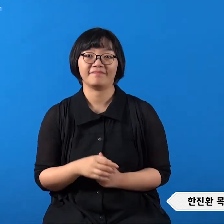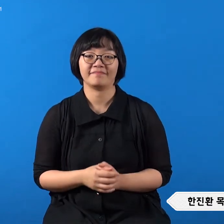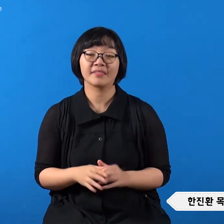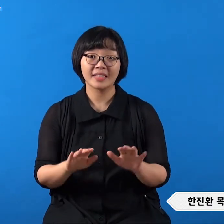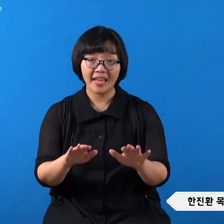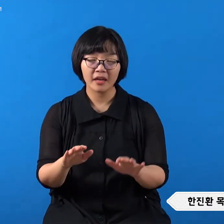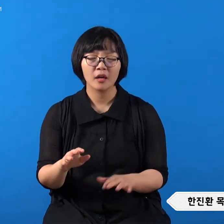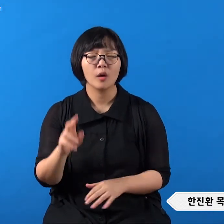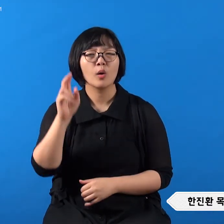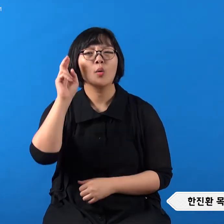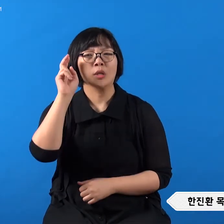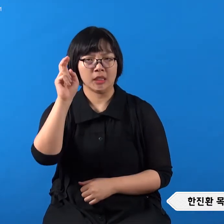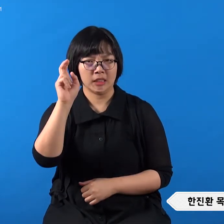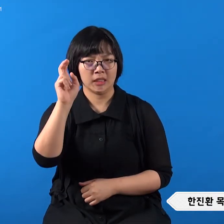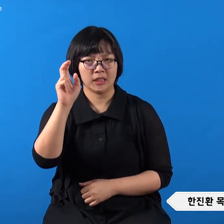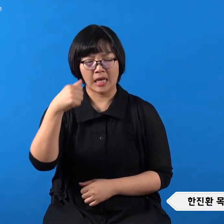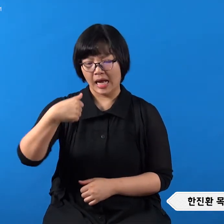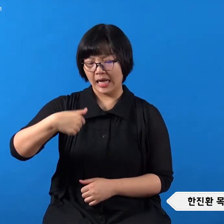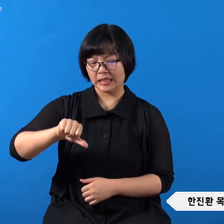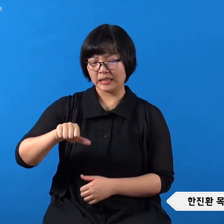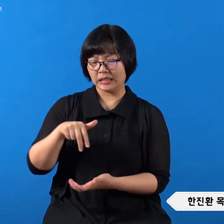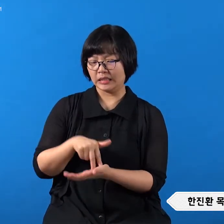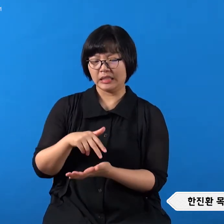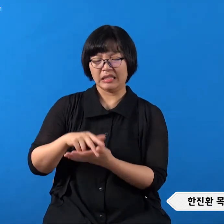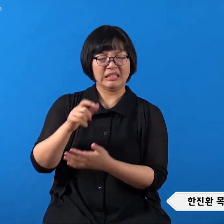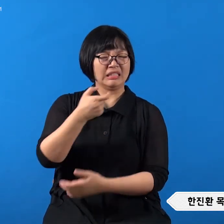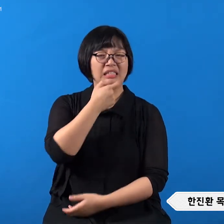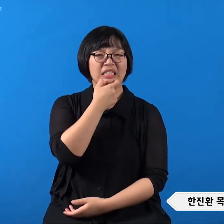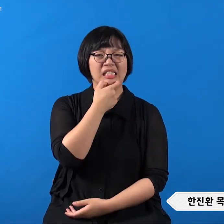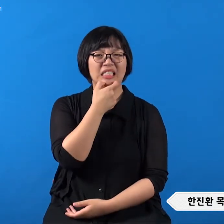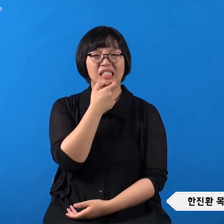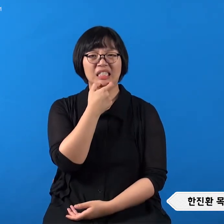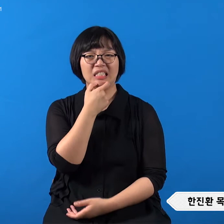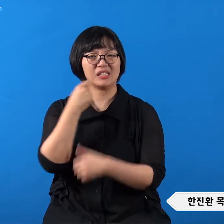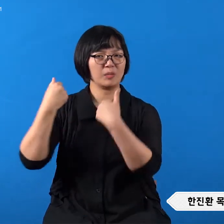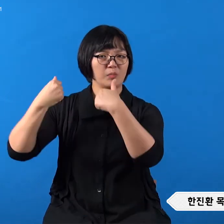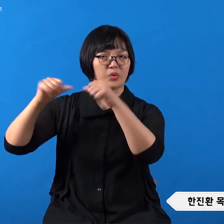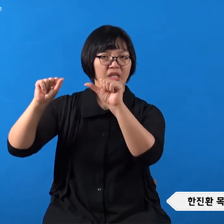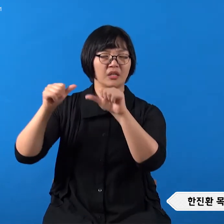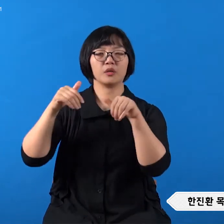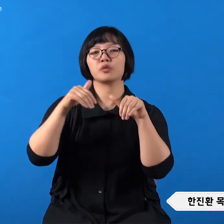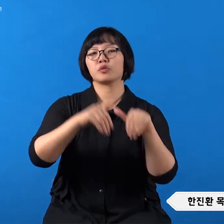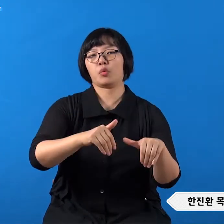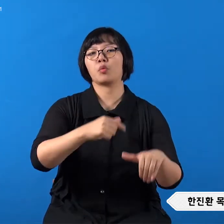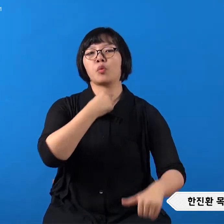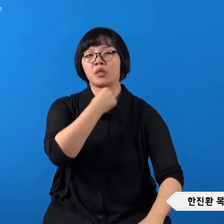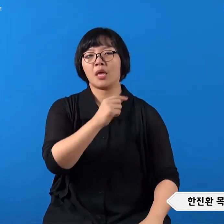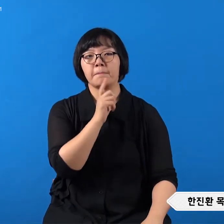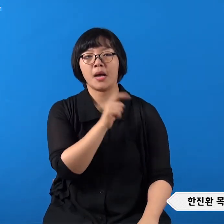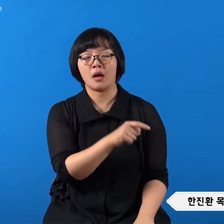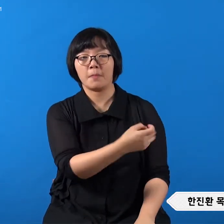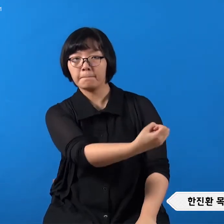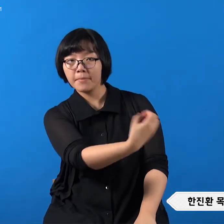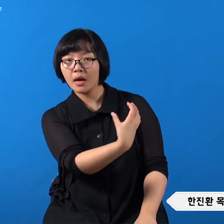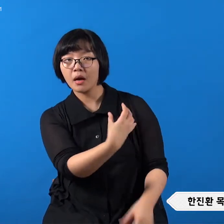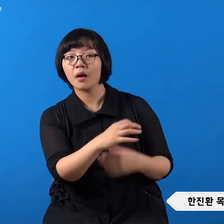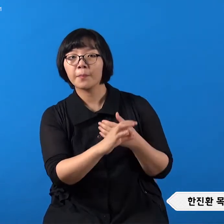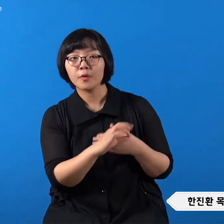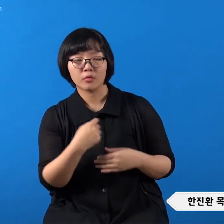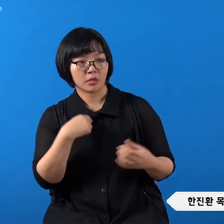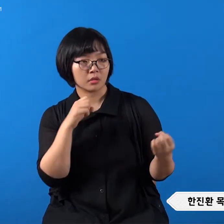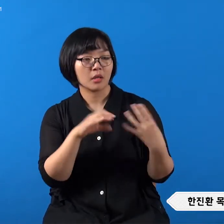만약에 누가 아들의 지위를 포기하고 다시 종으로 돌아가려고 하는 사람이 있다면